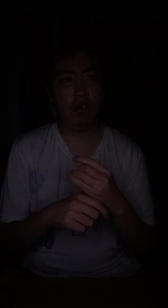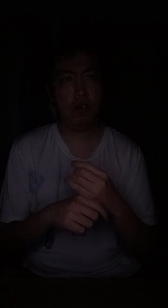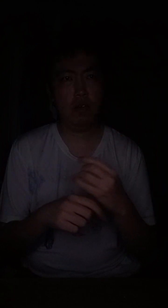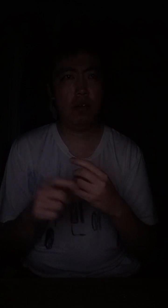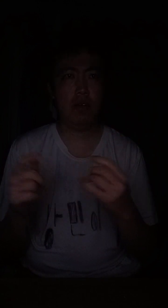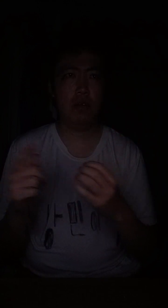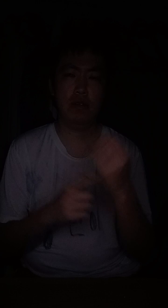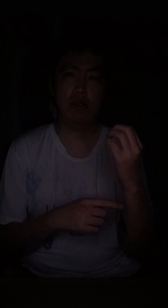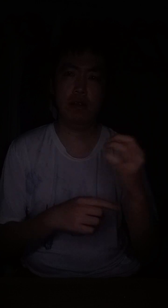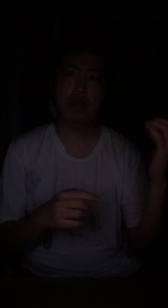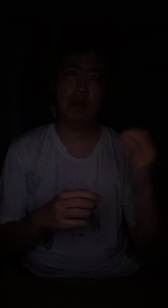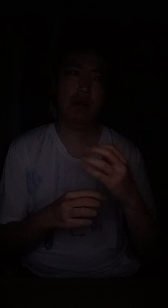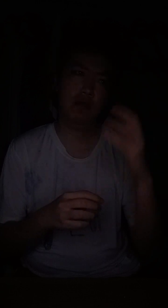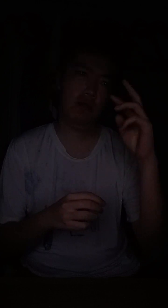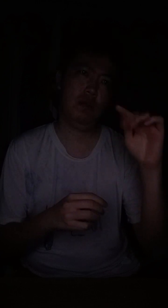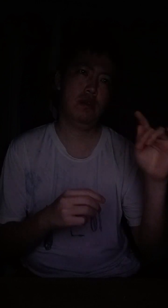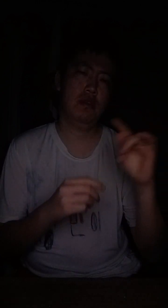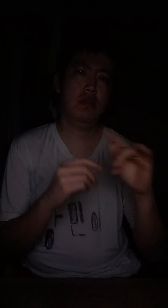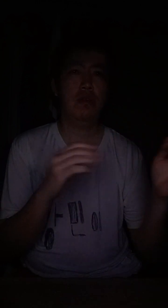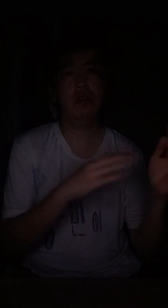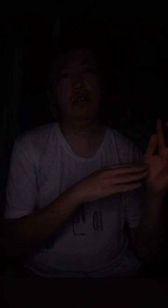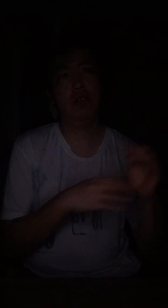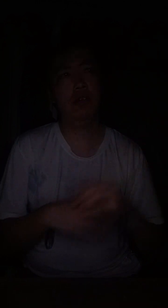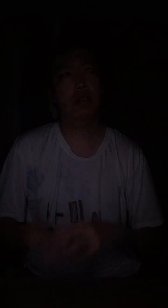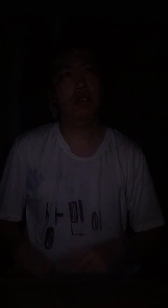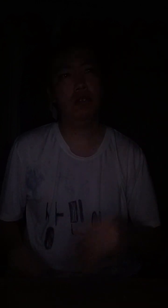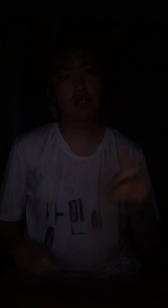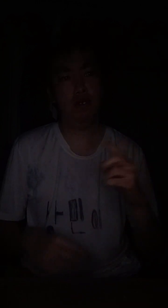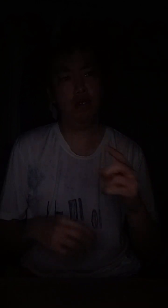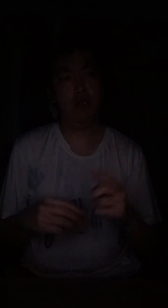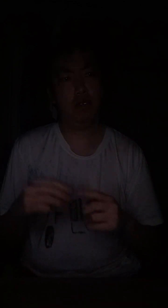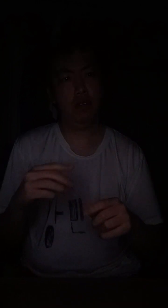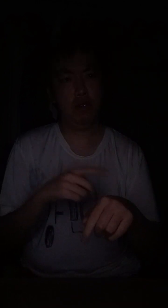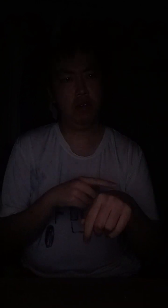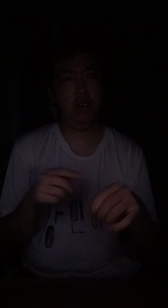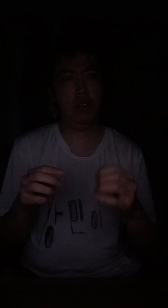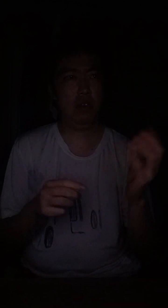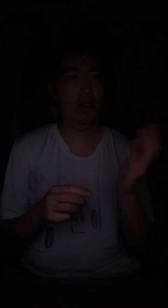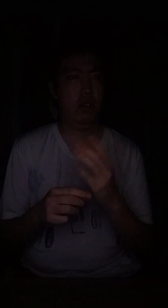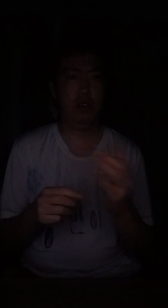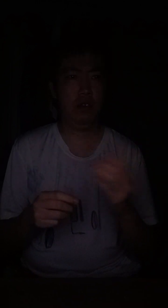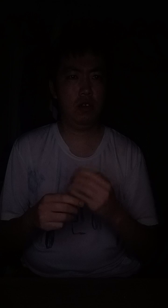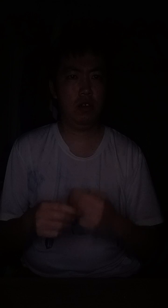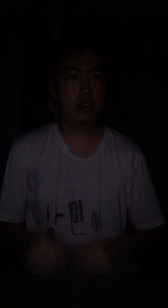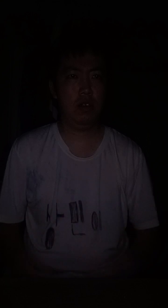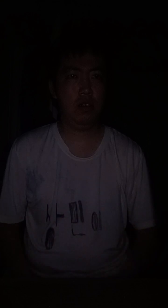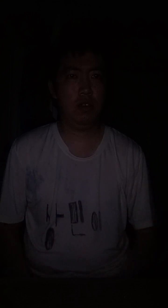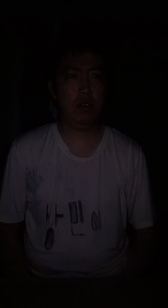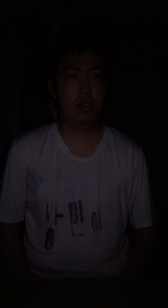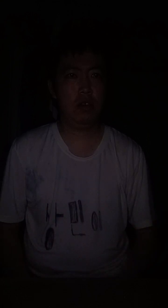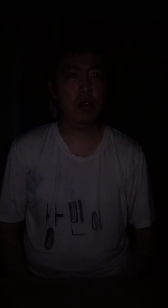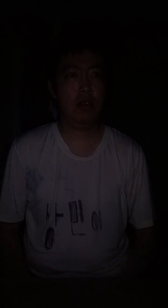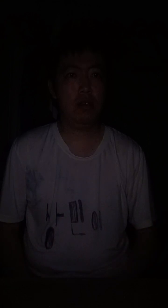여전히 5천여 건을 넘고 있습니다. 하지만 막상 몰카를 잡아내기는 쉽지 않습니다. 정기적으로